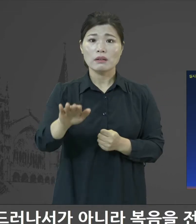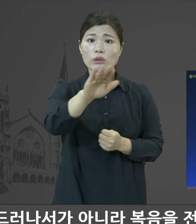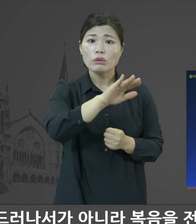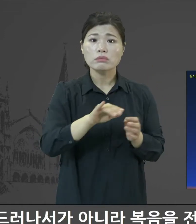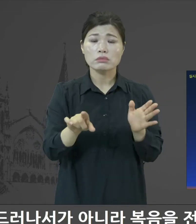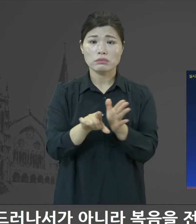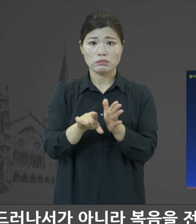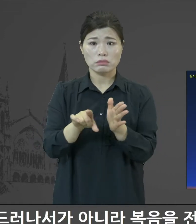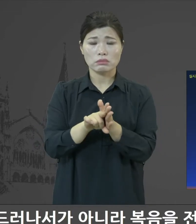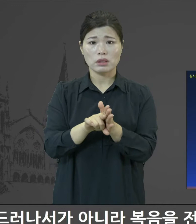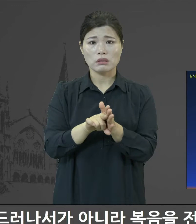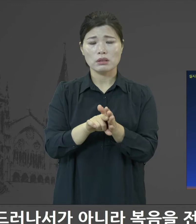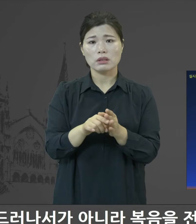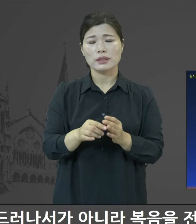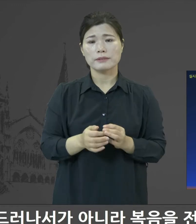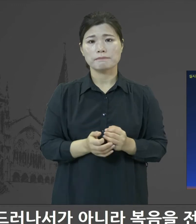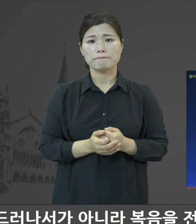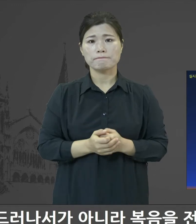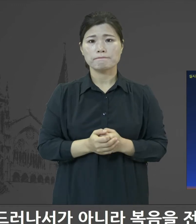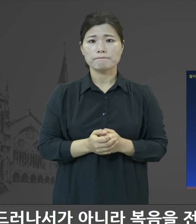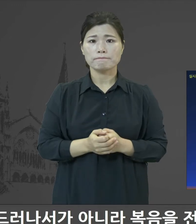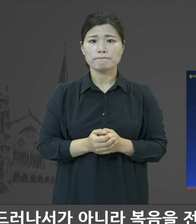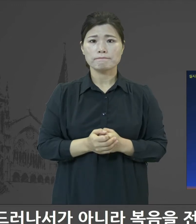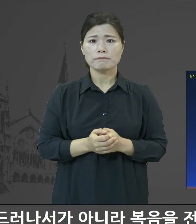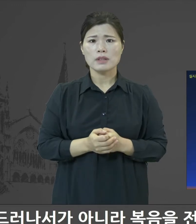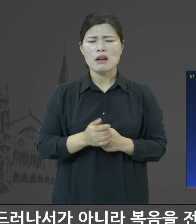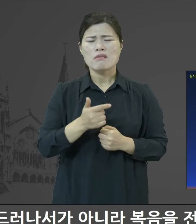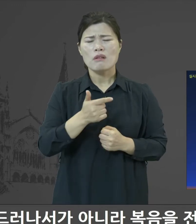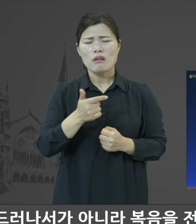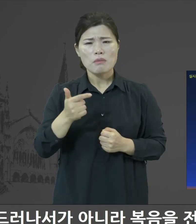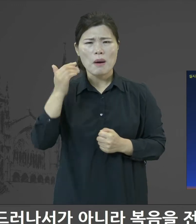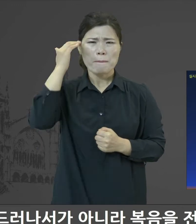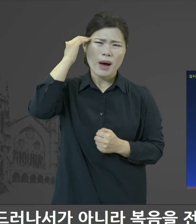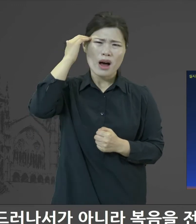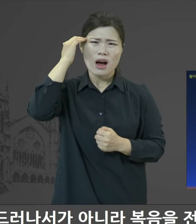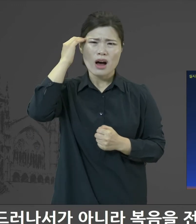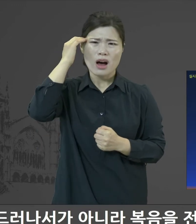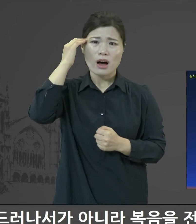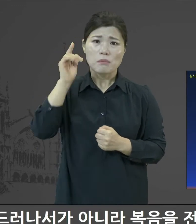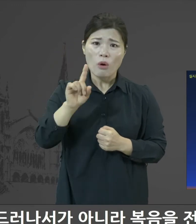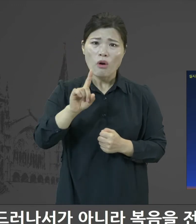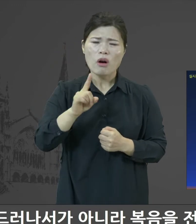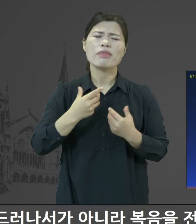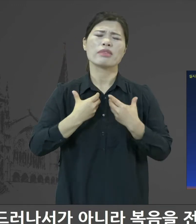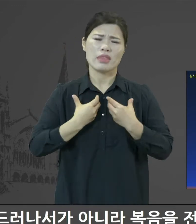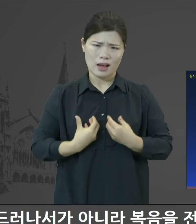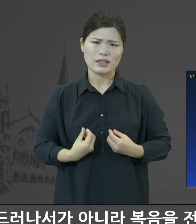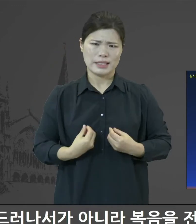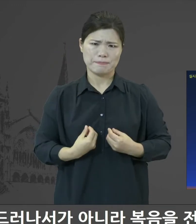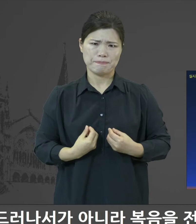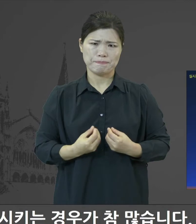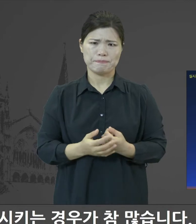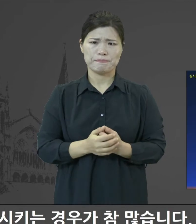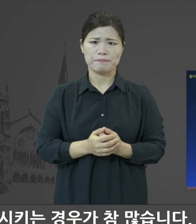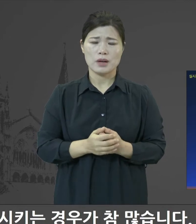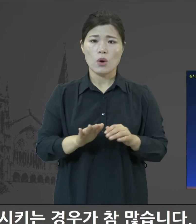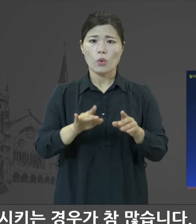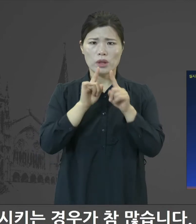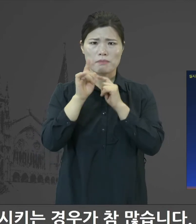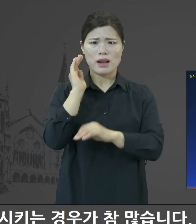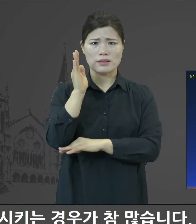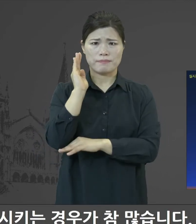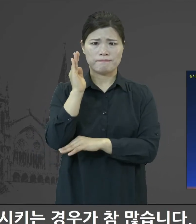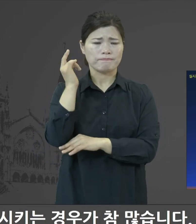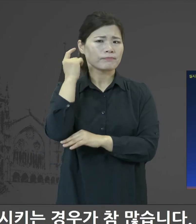신앙에 굉장히 장애물이 되는 게 낙심입니다. 오늘 우리 말씀을 들으면서